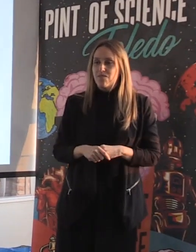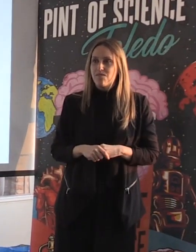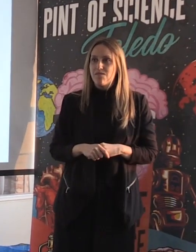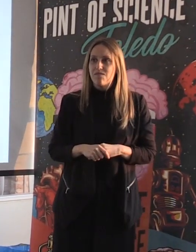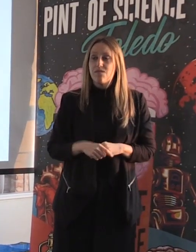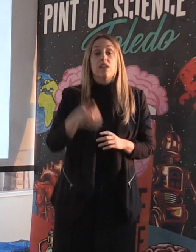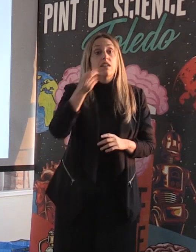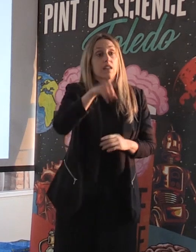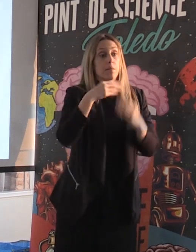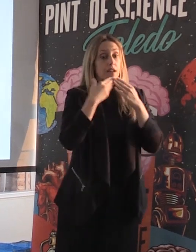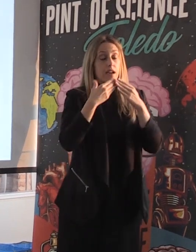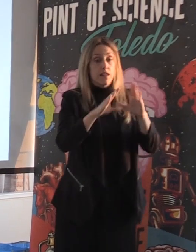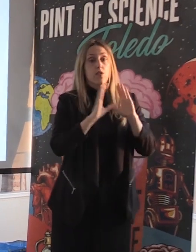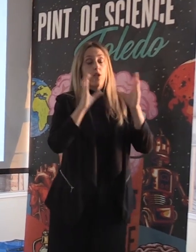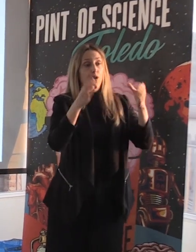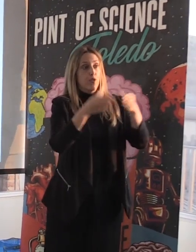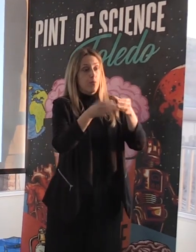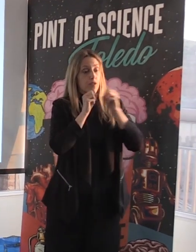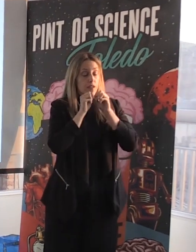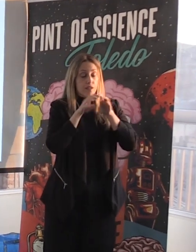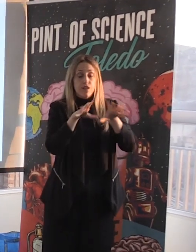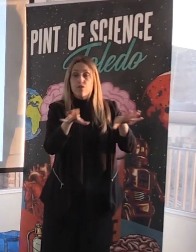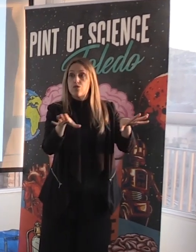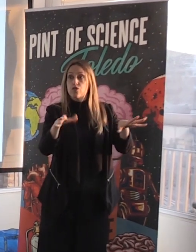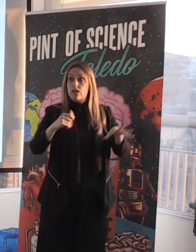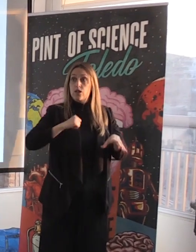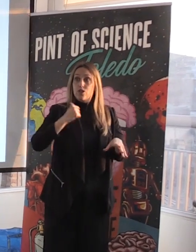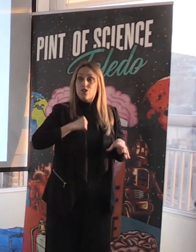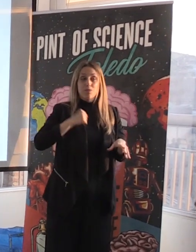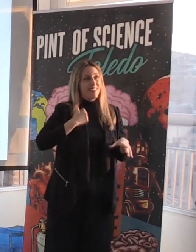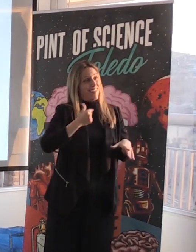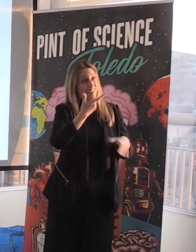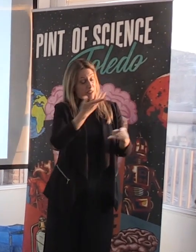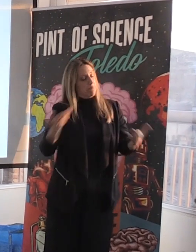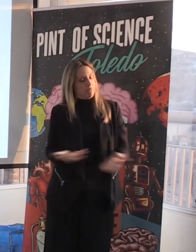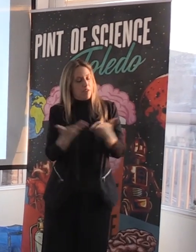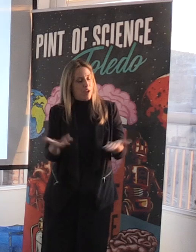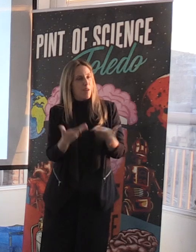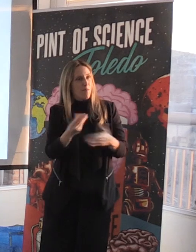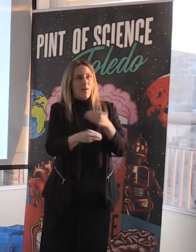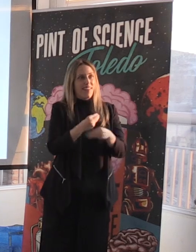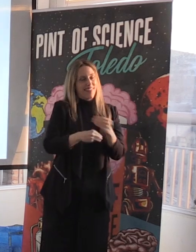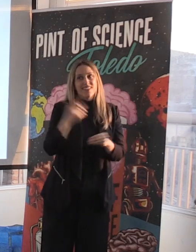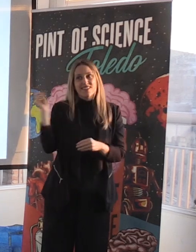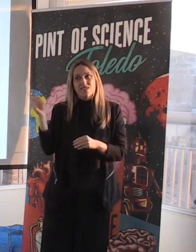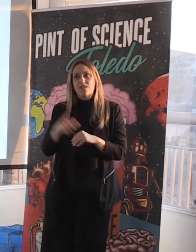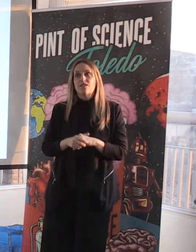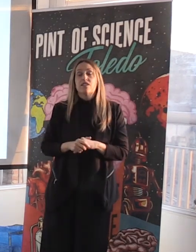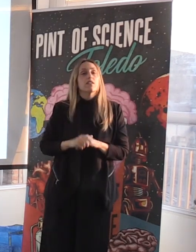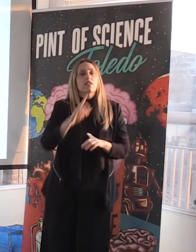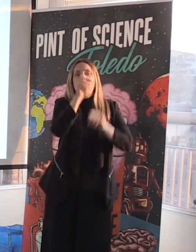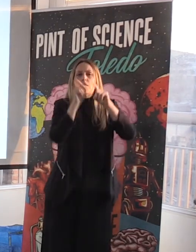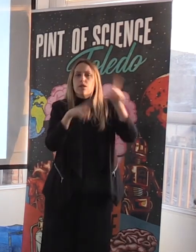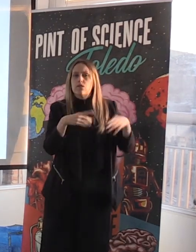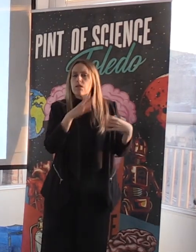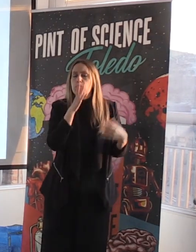También agradezco al grupo de la difusión del hospital que me animó a hacer esto. La pregunta, ¿por